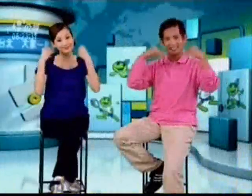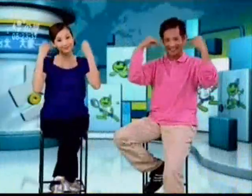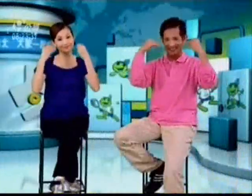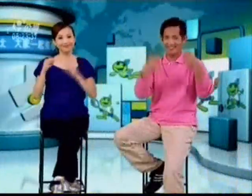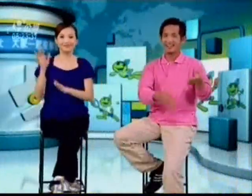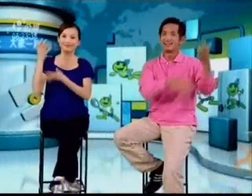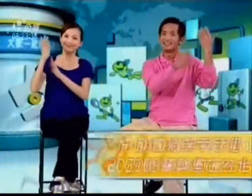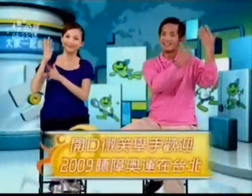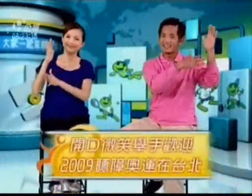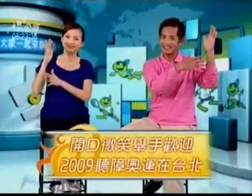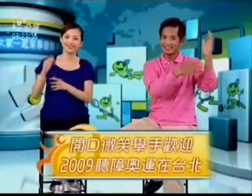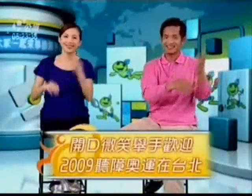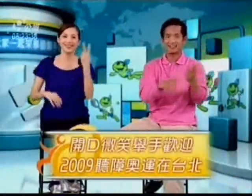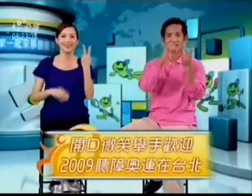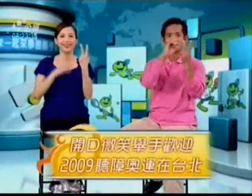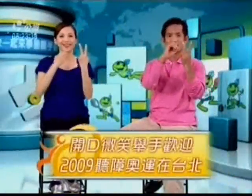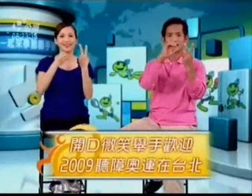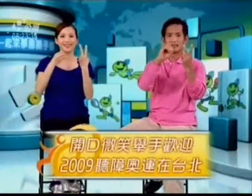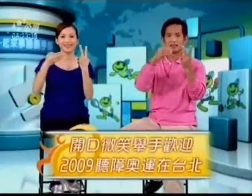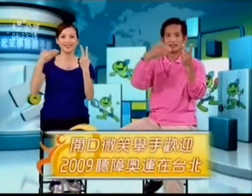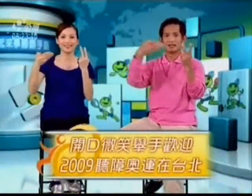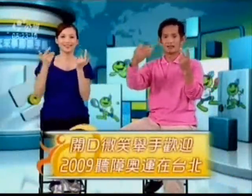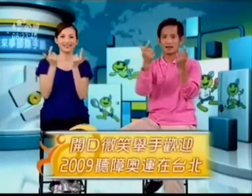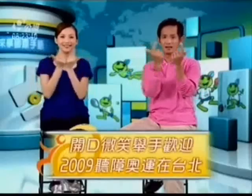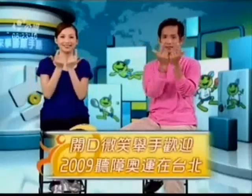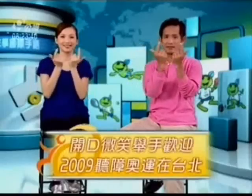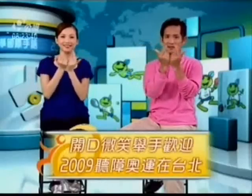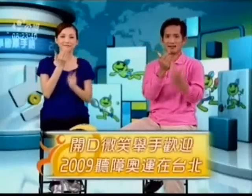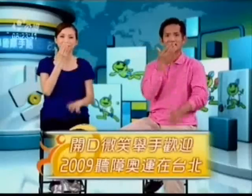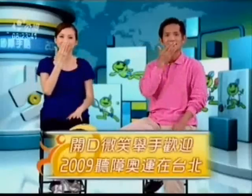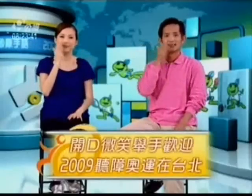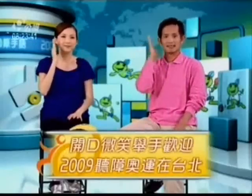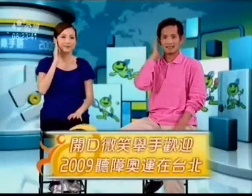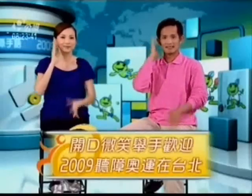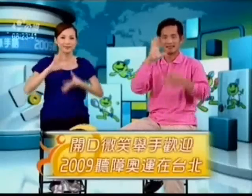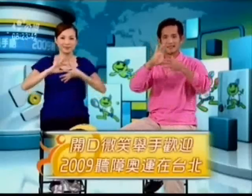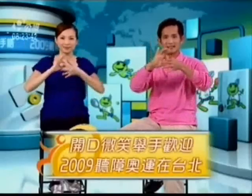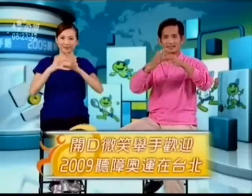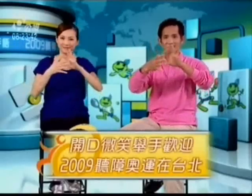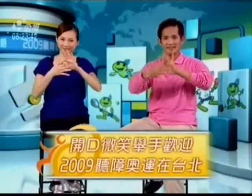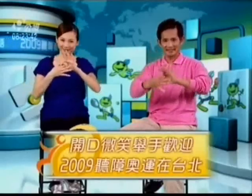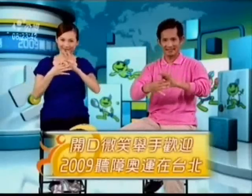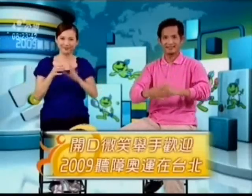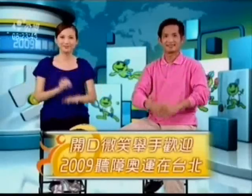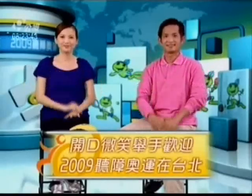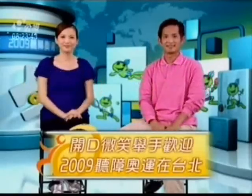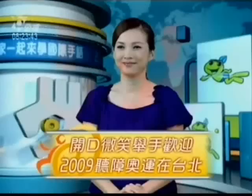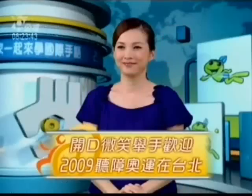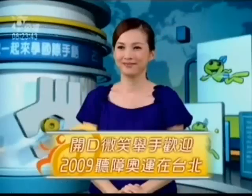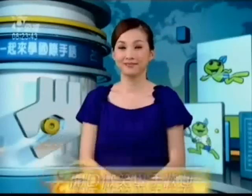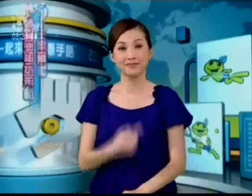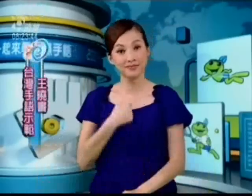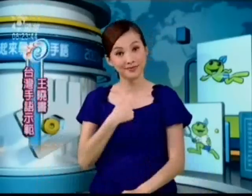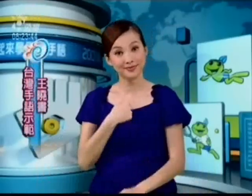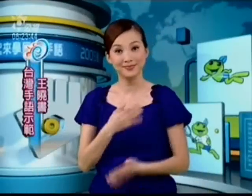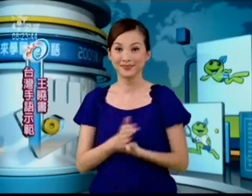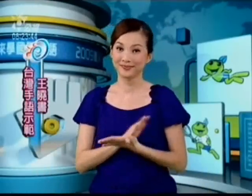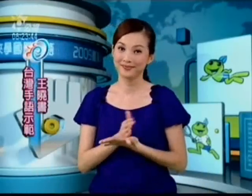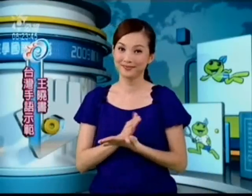开口微笑，举手欢迎。2009听障奥运在台北。 我是小